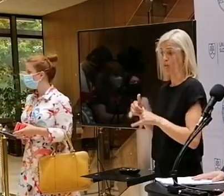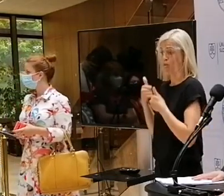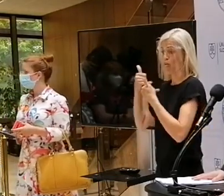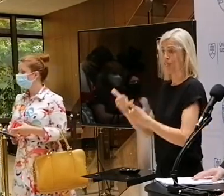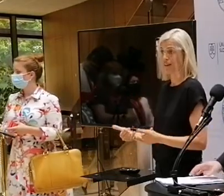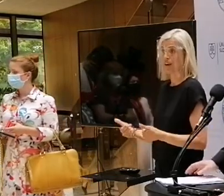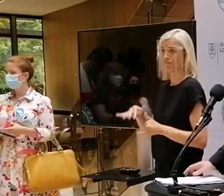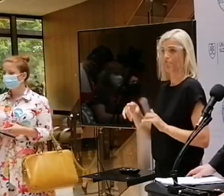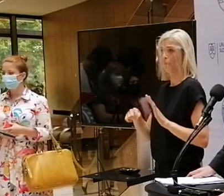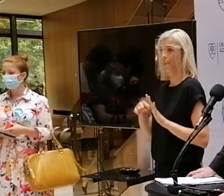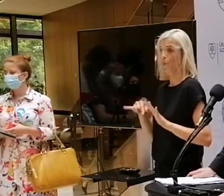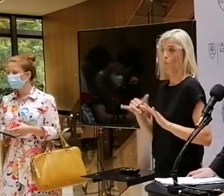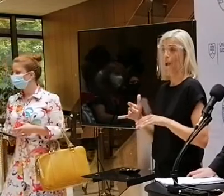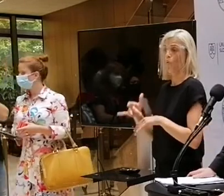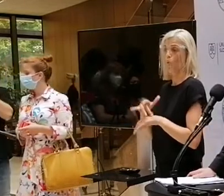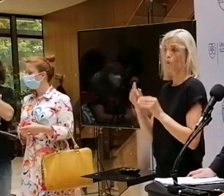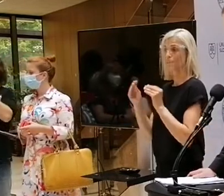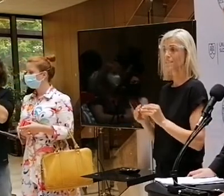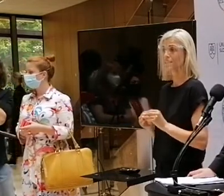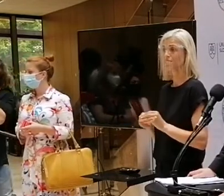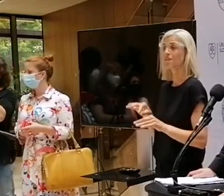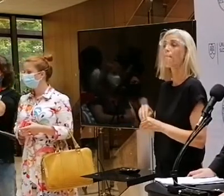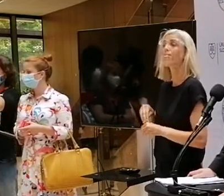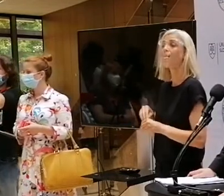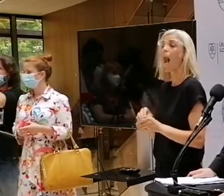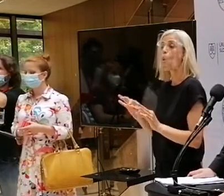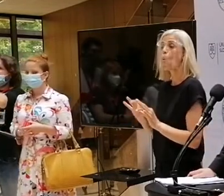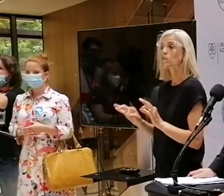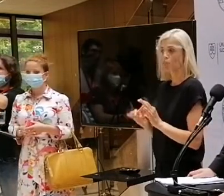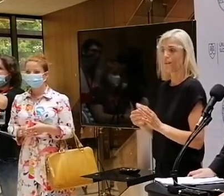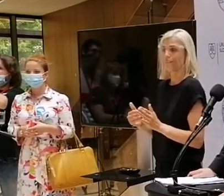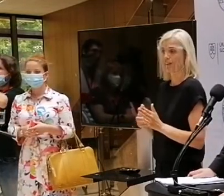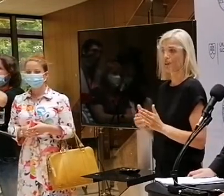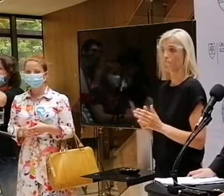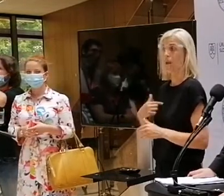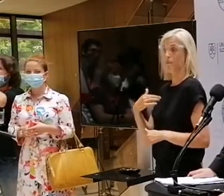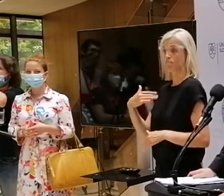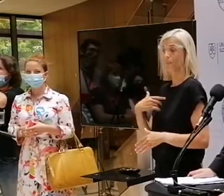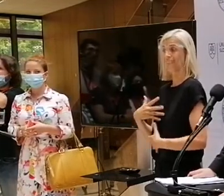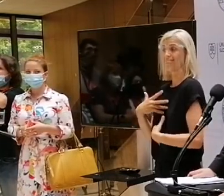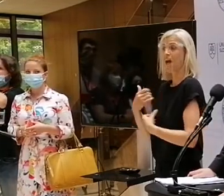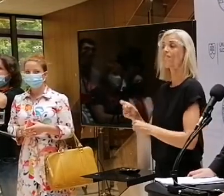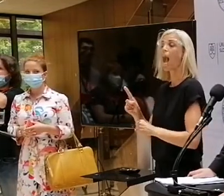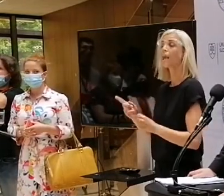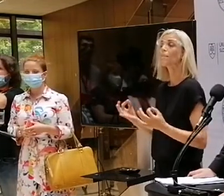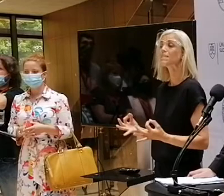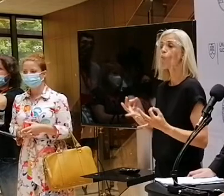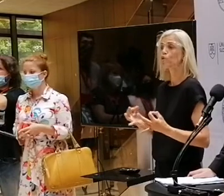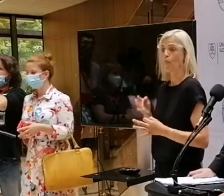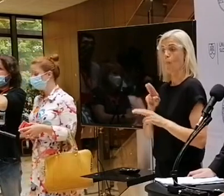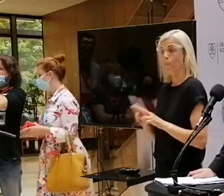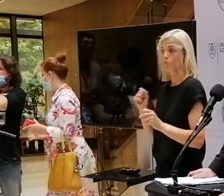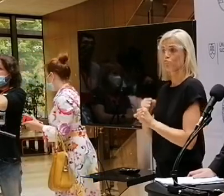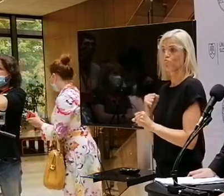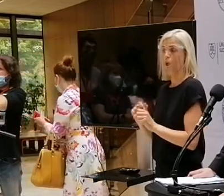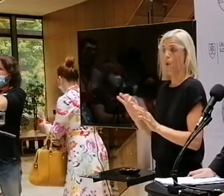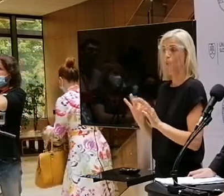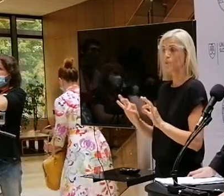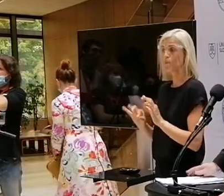dôchodkového systému, že tie úspory treba robiť, my aj navrhujeme, akým spôsobom sa môžu urobiť,